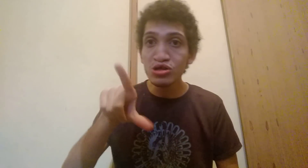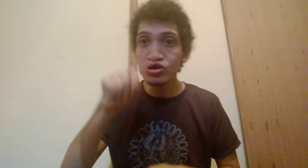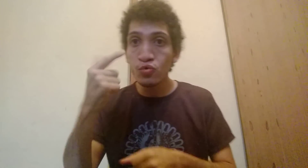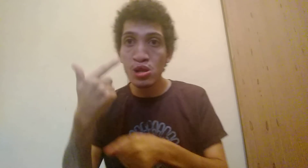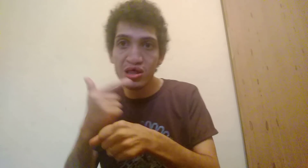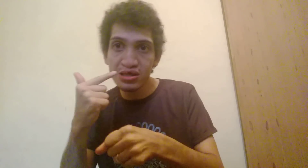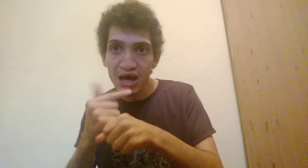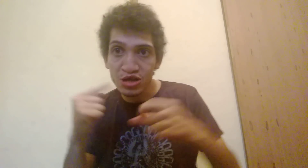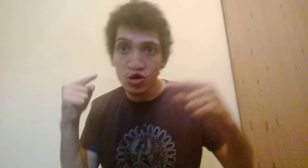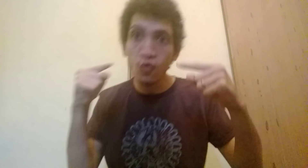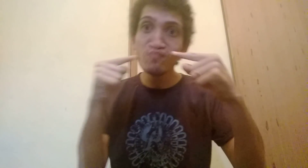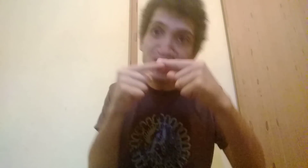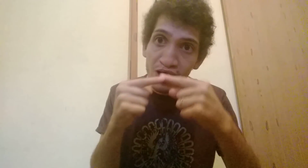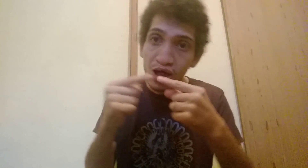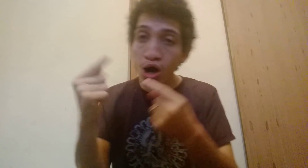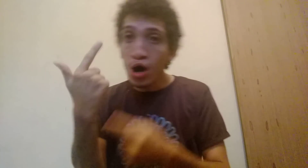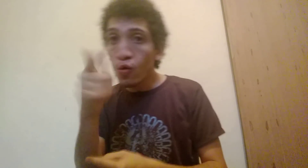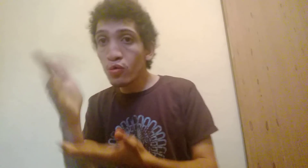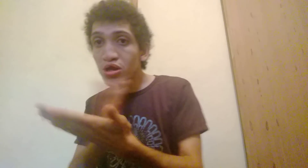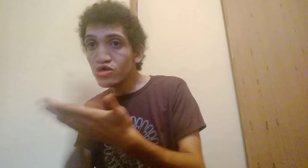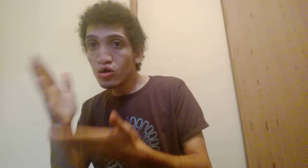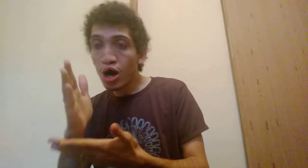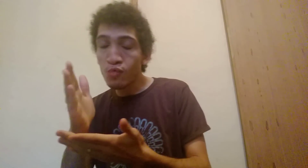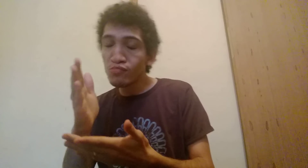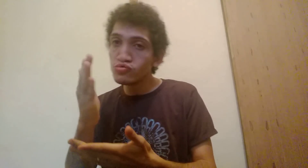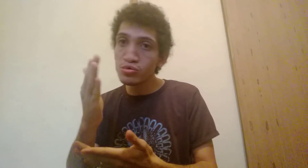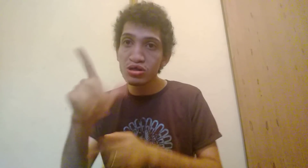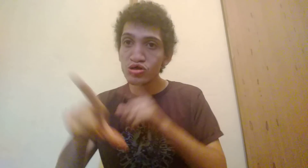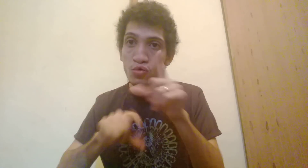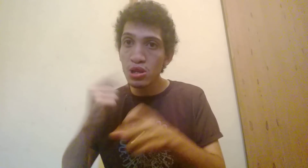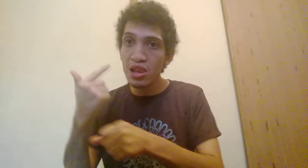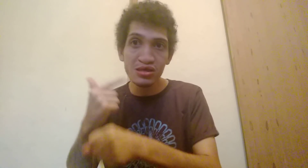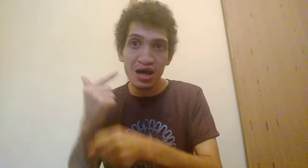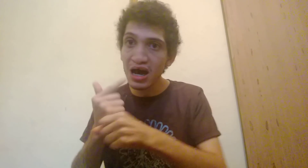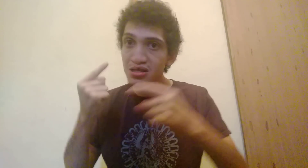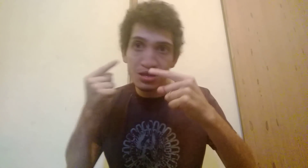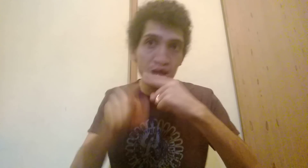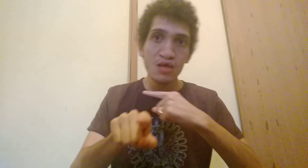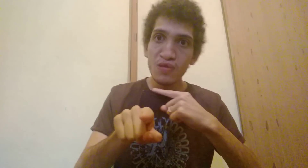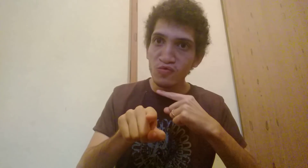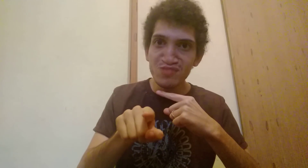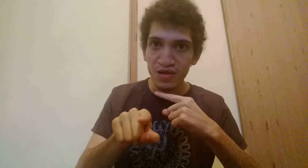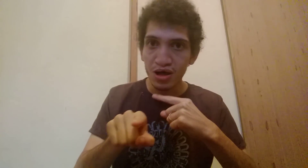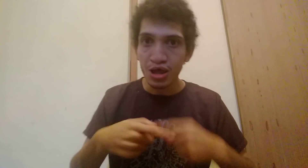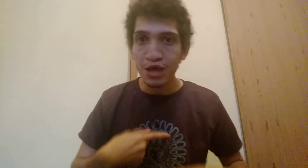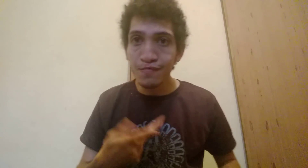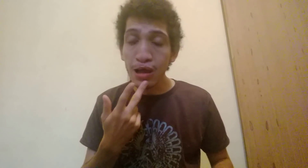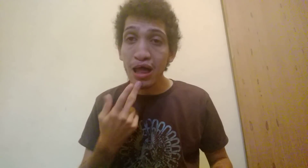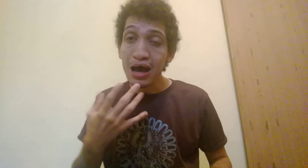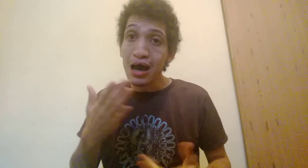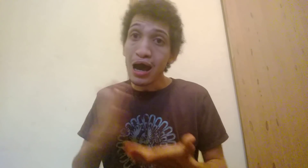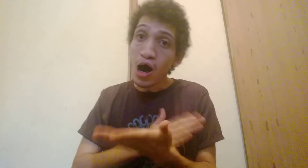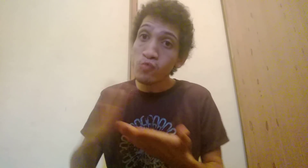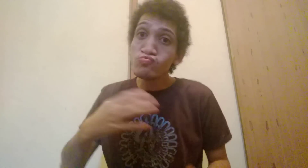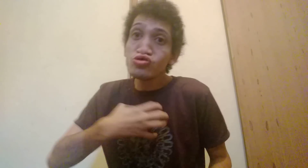escolhas recicais combinam, outras, algumas outras escolhas recicais não combinam. Eu vou falar alguns,